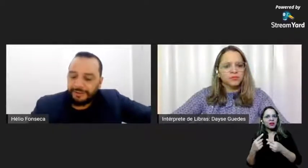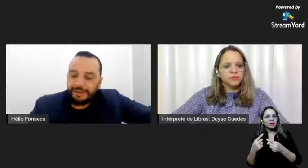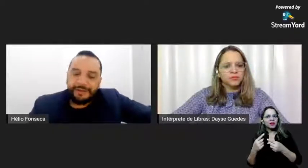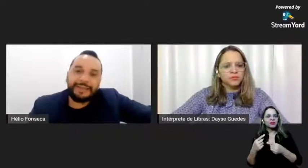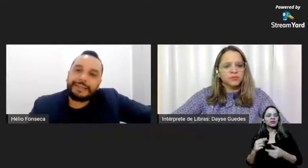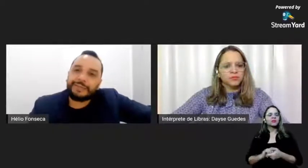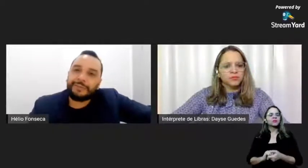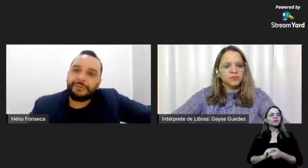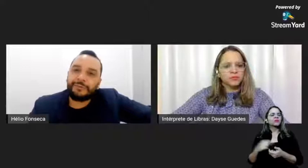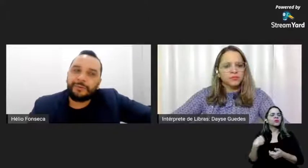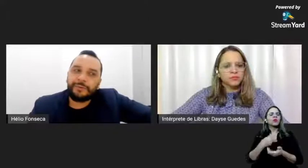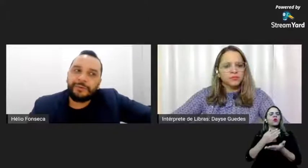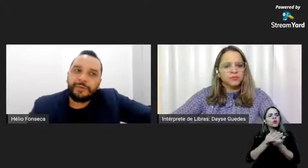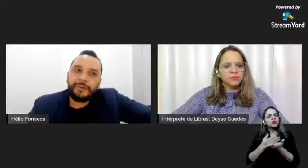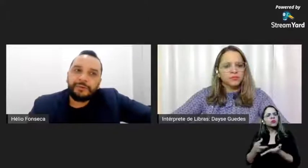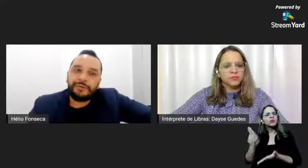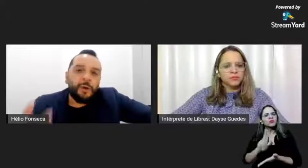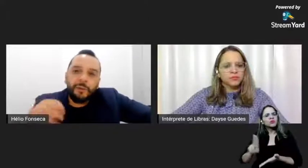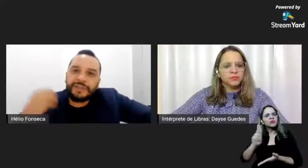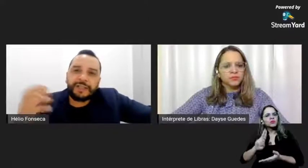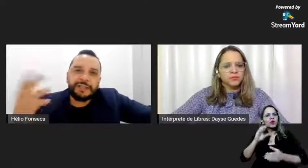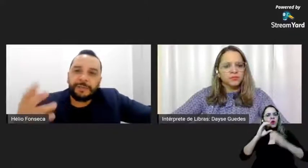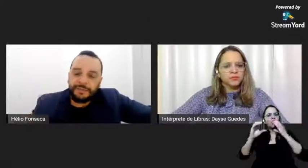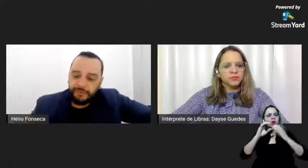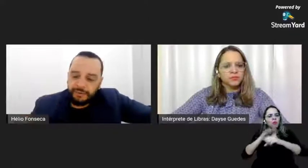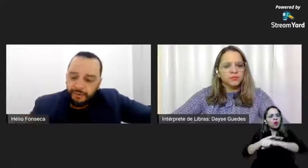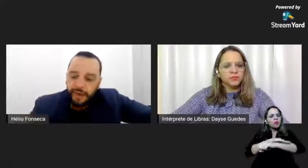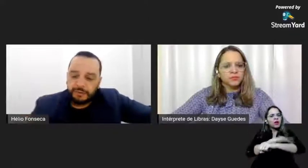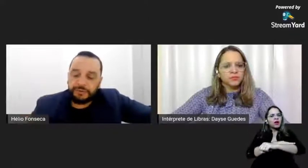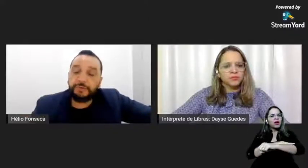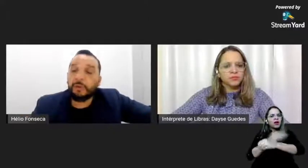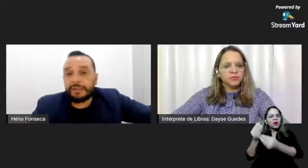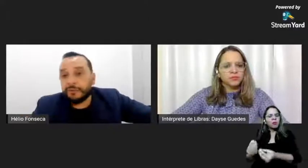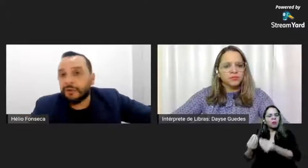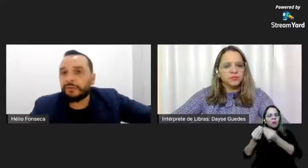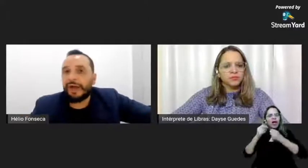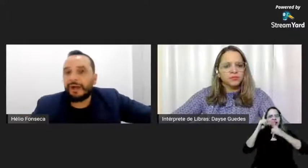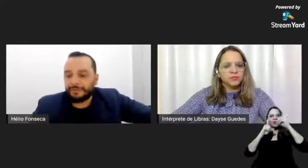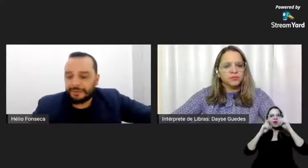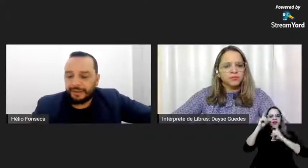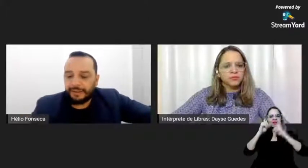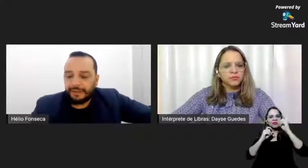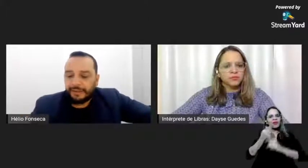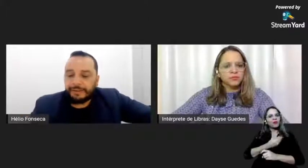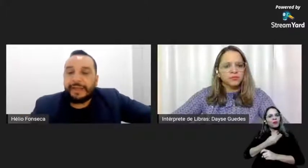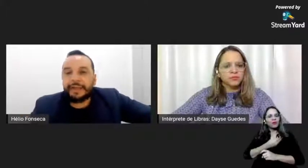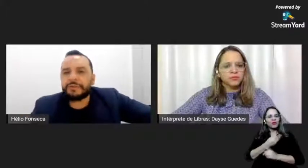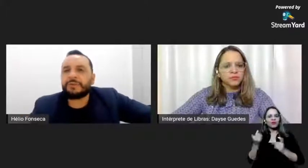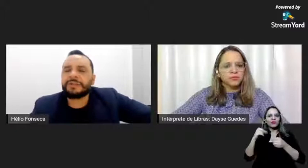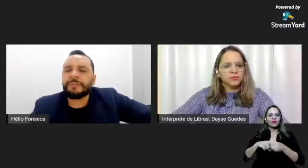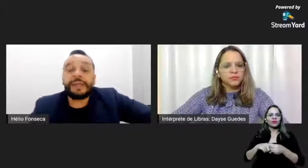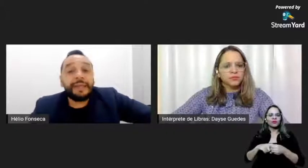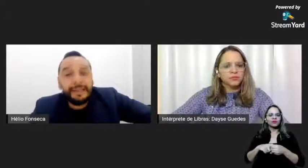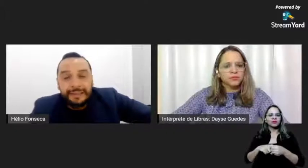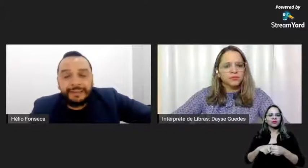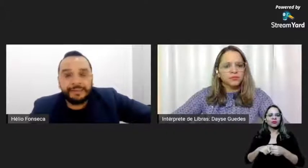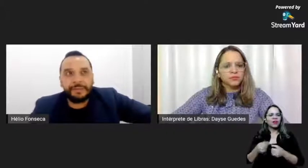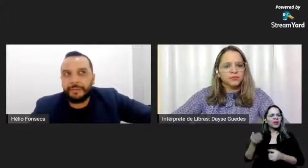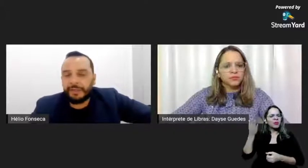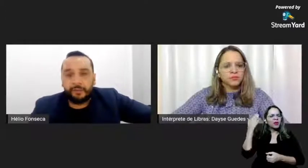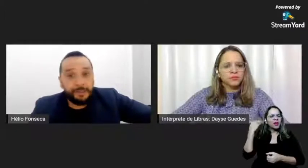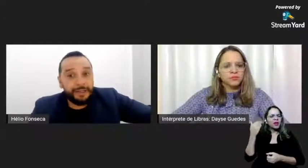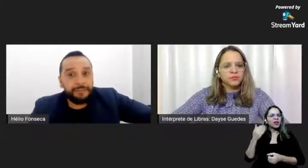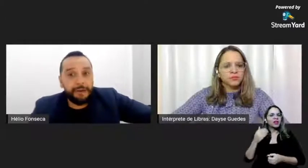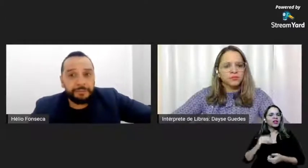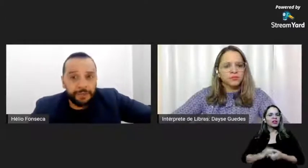áptica, isso trouxe as expressões do Carlos de volta, e não só do Carlos, né? Desde 2015, a